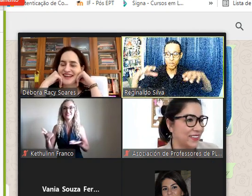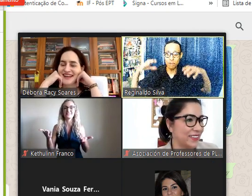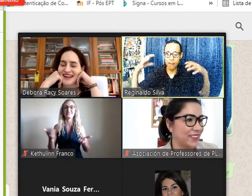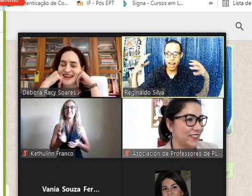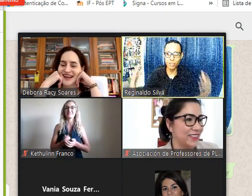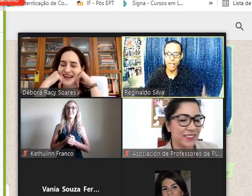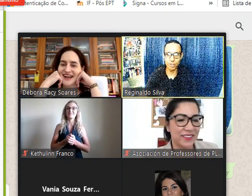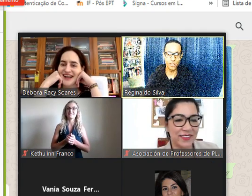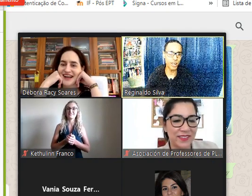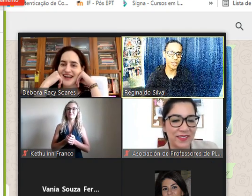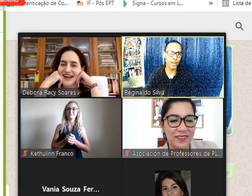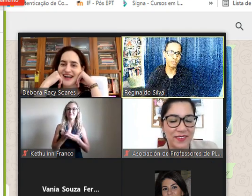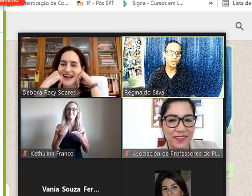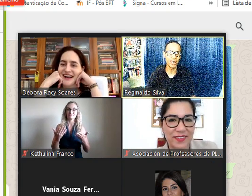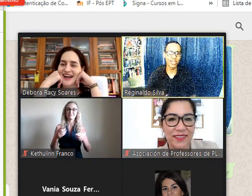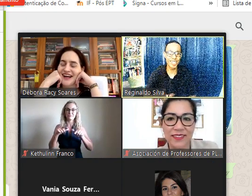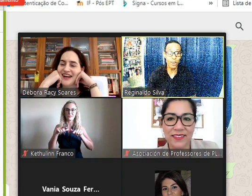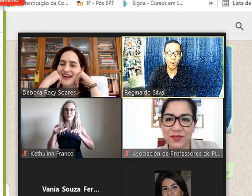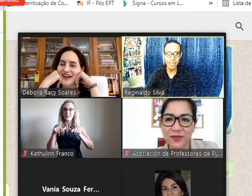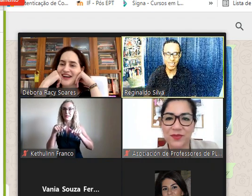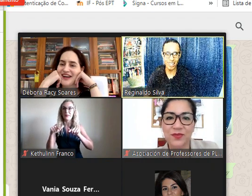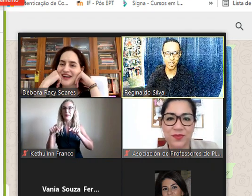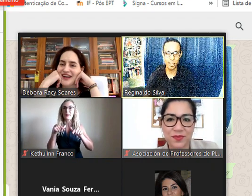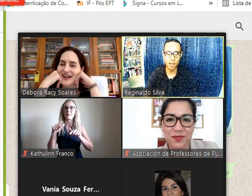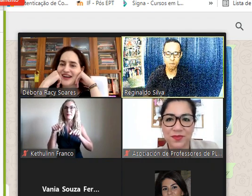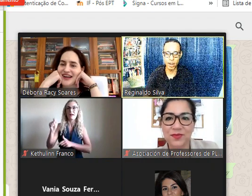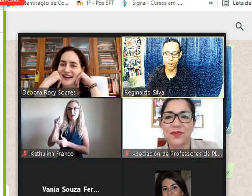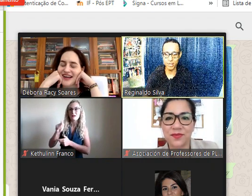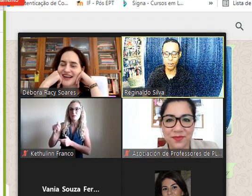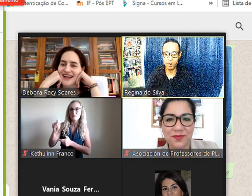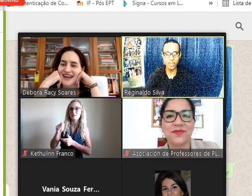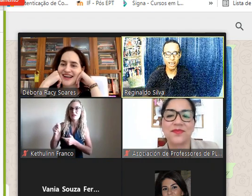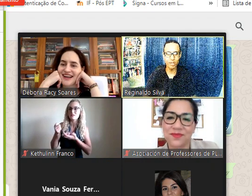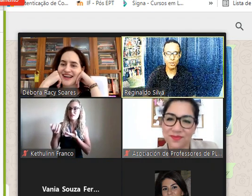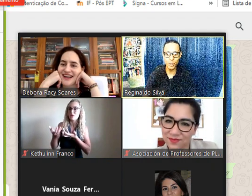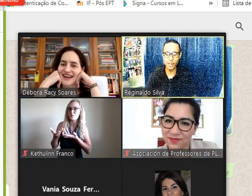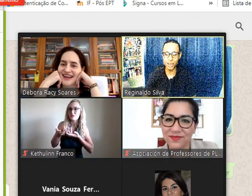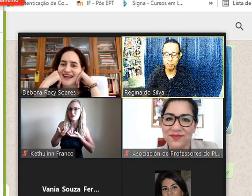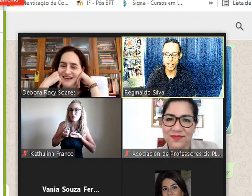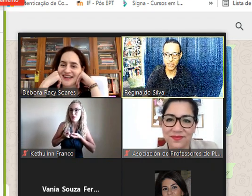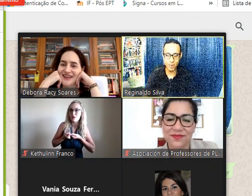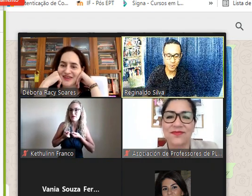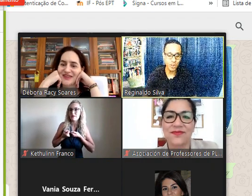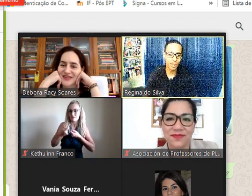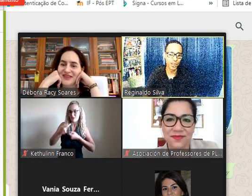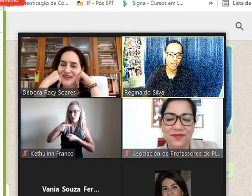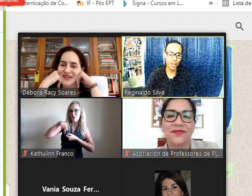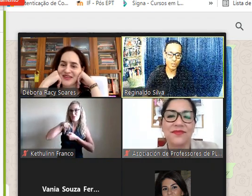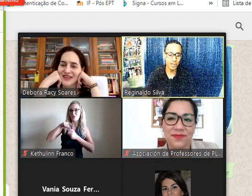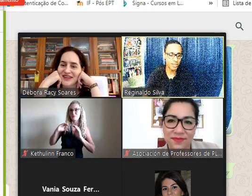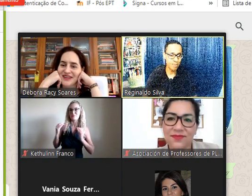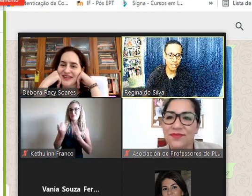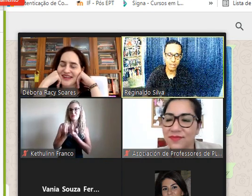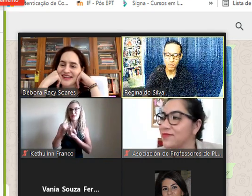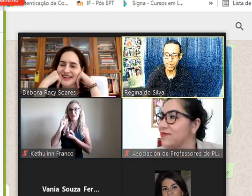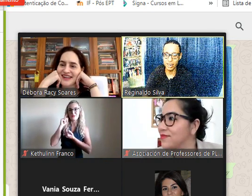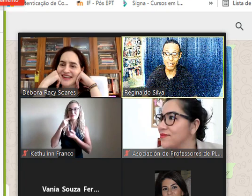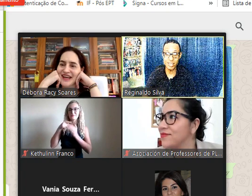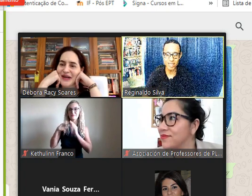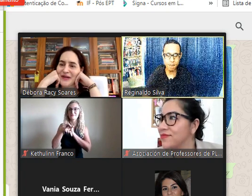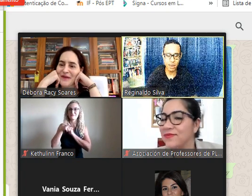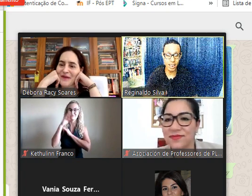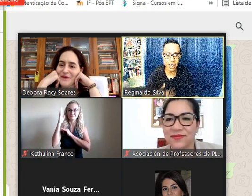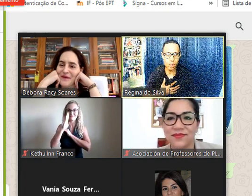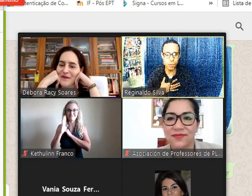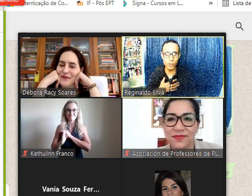ao trabalho da associação de acolhida para nós da comunidade surda aqui no Brasil. Quero assim imensamente